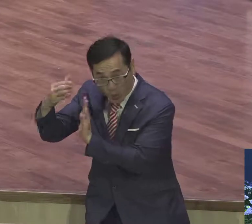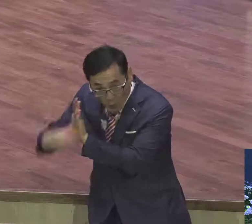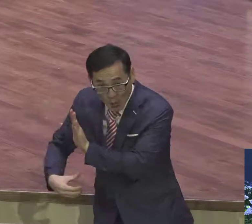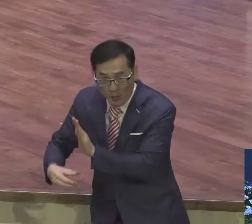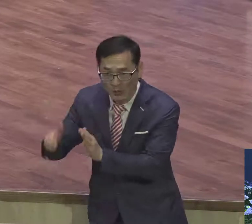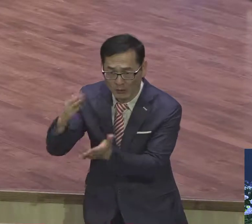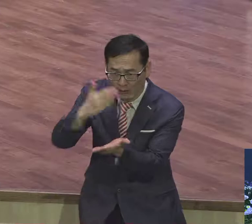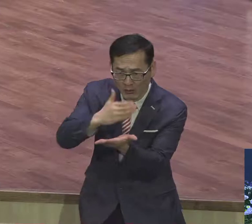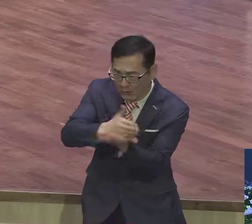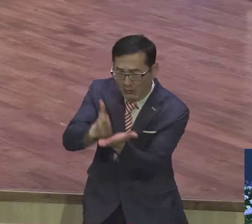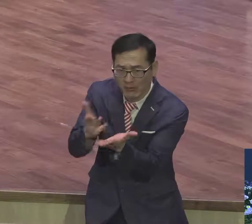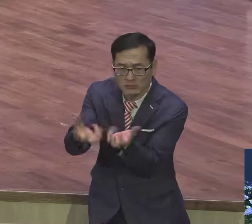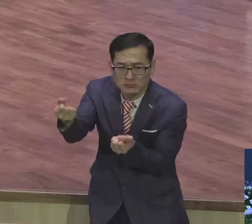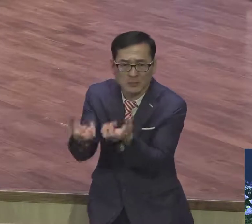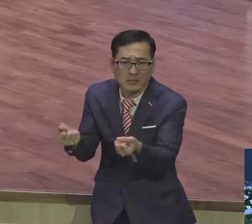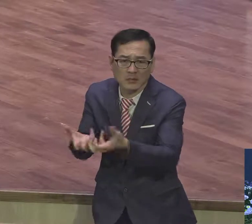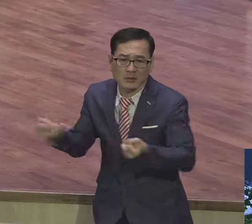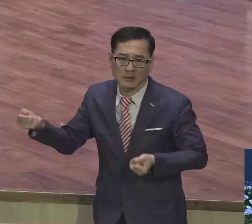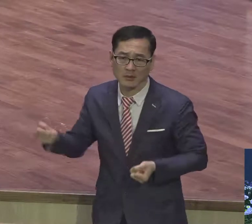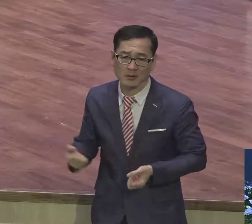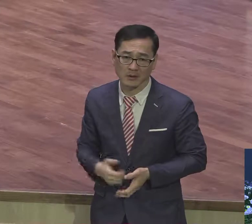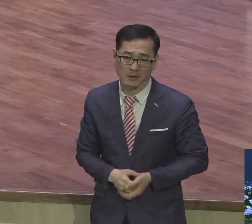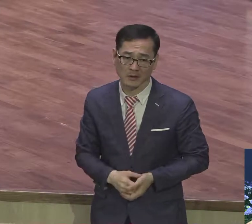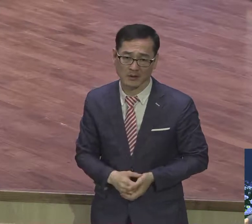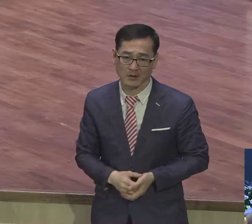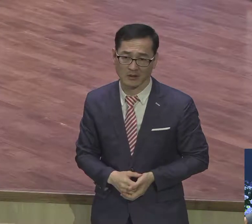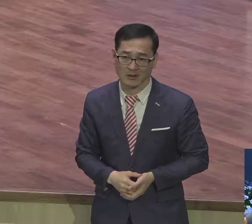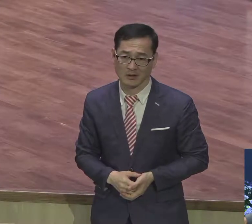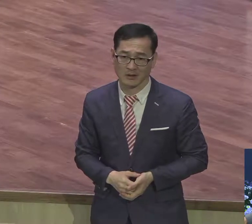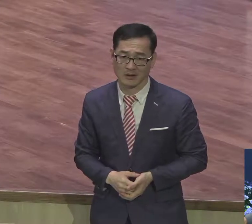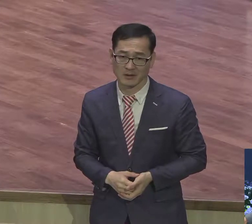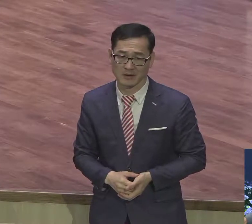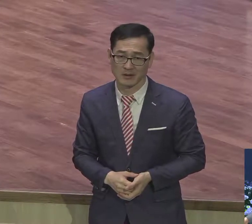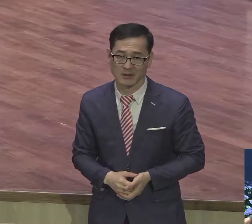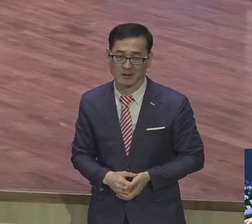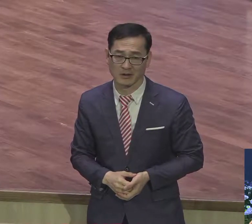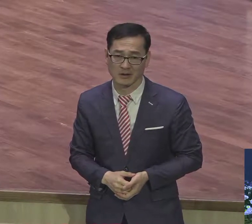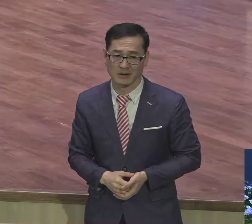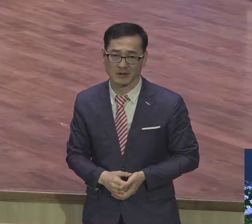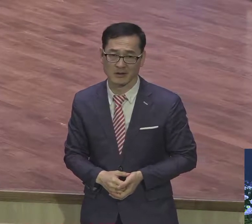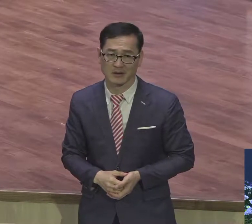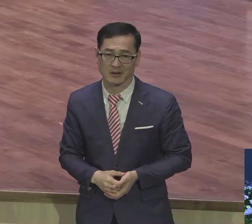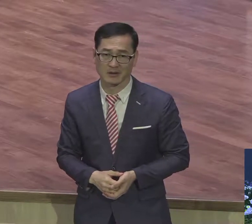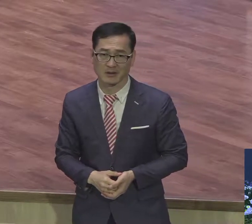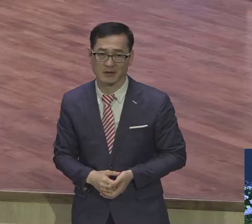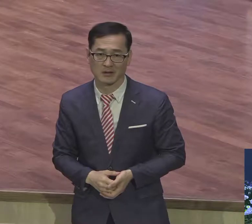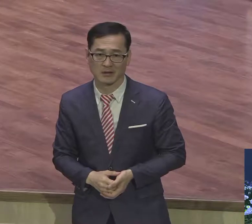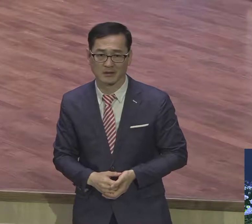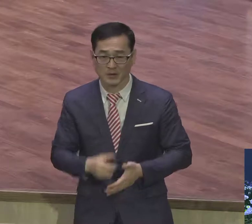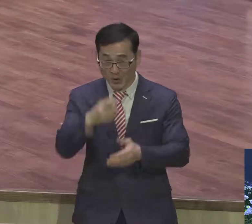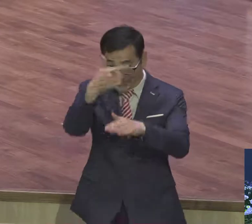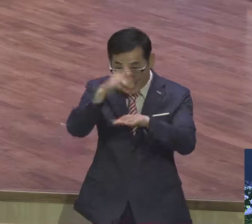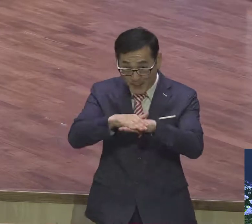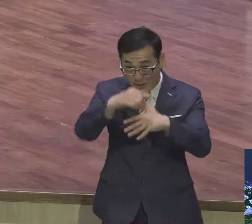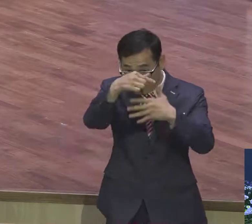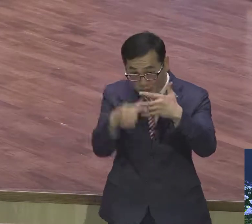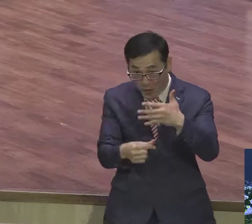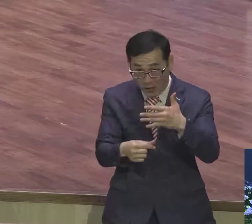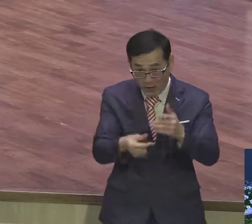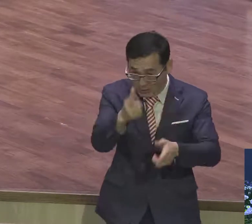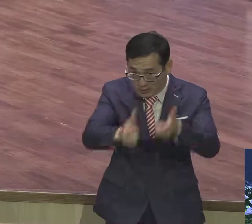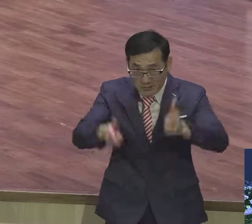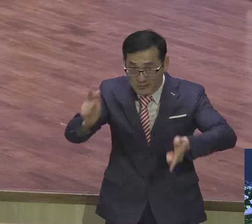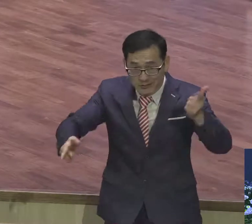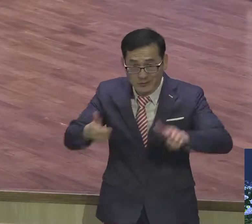먼저 하여 일반 교회 다른 게 또 광고를 뒤에 해 뭐 이렇게 막 예배 순서가 막 달라 이상해